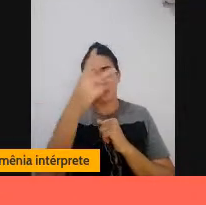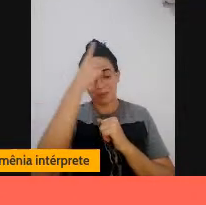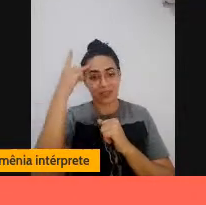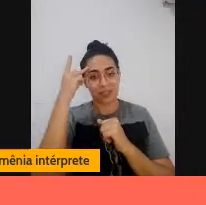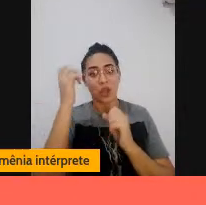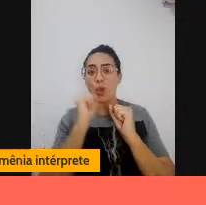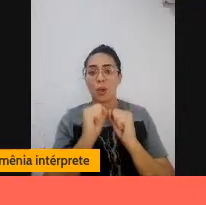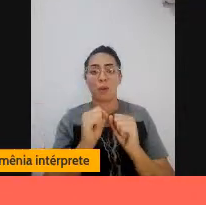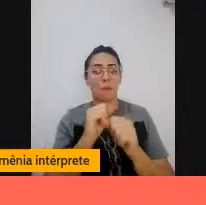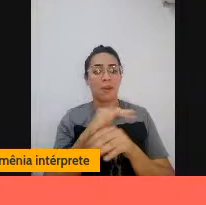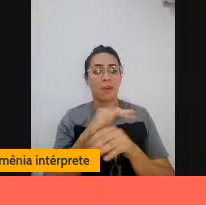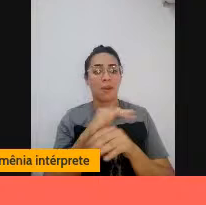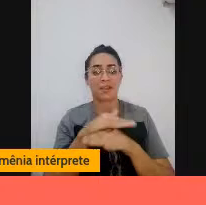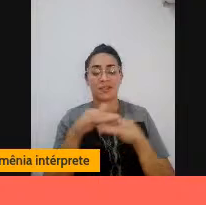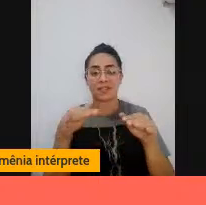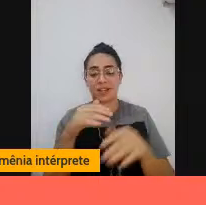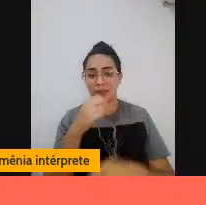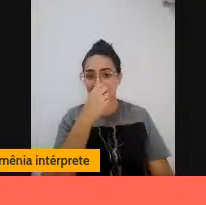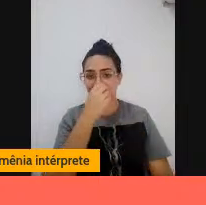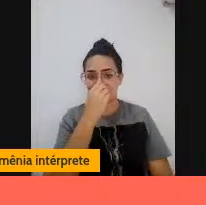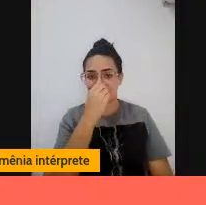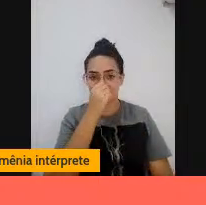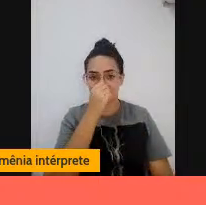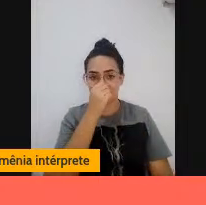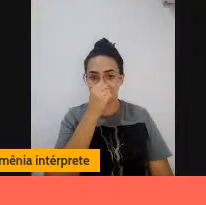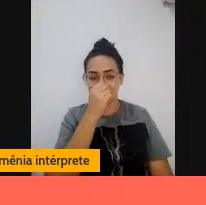Ingrid tela aí. Essa frente.